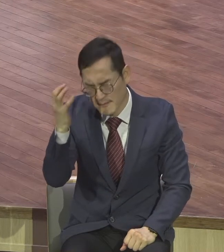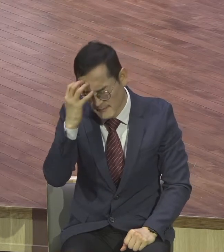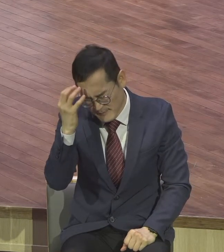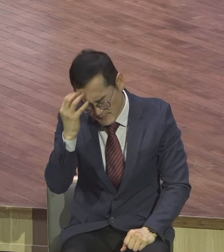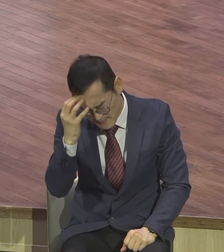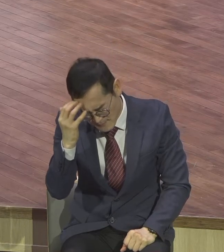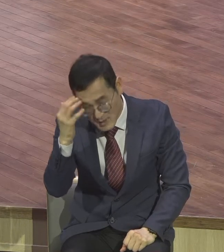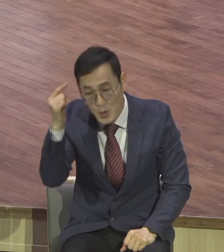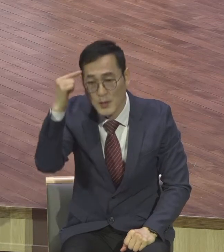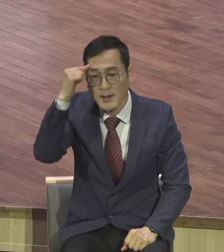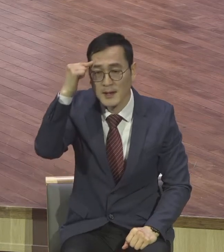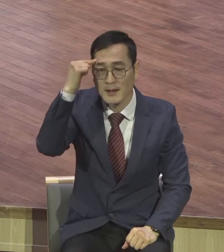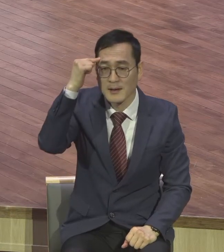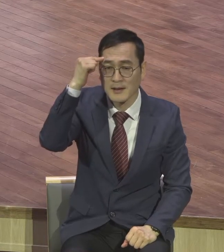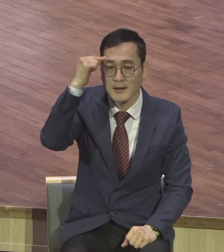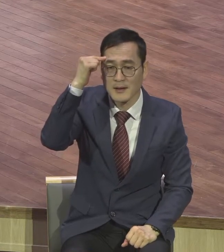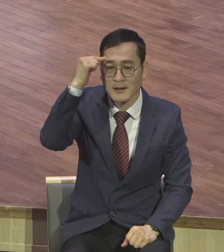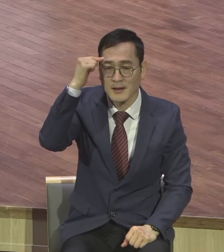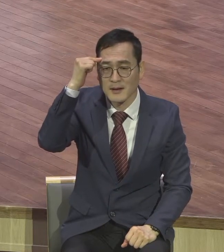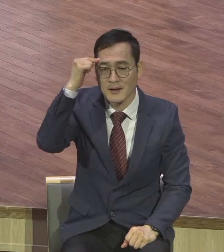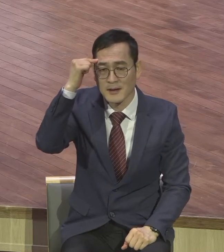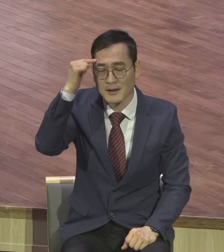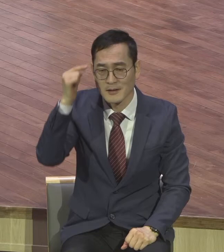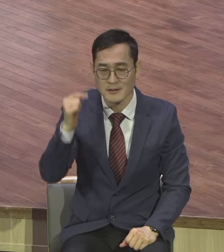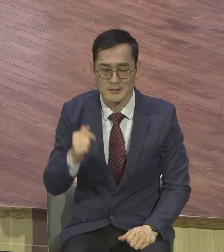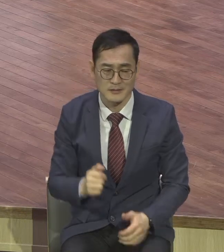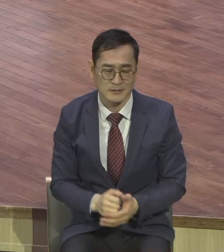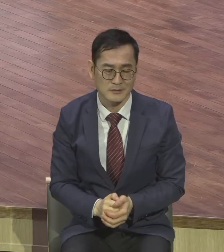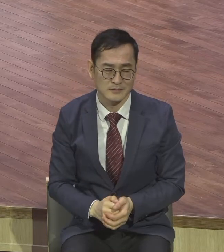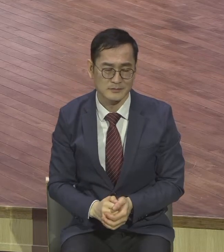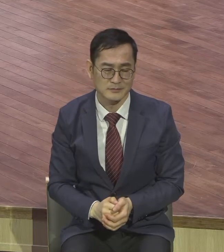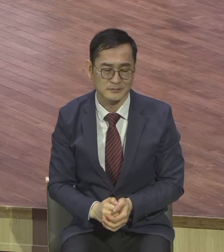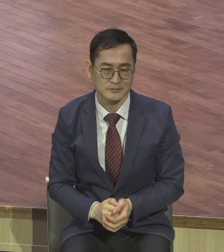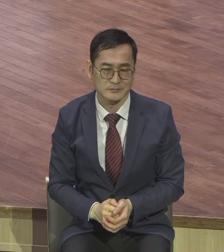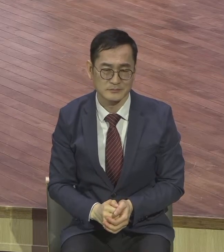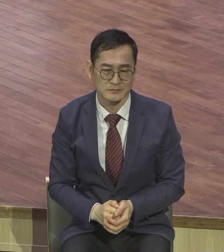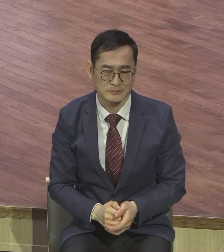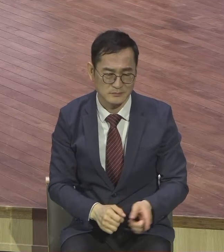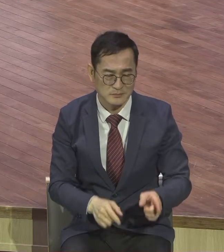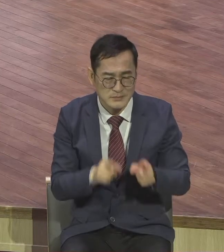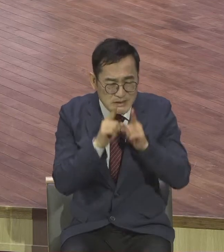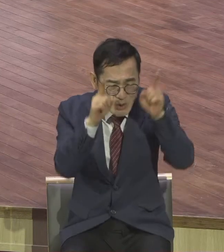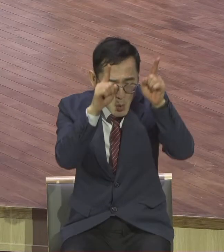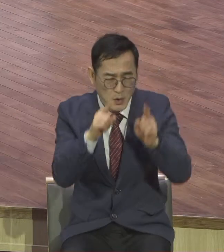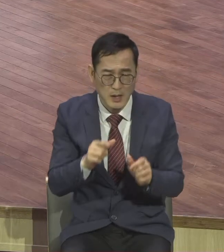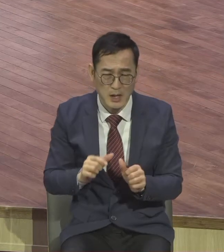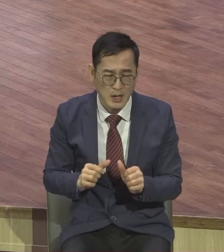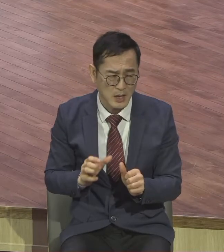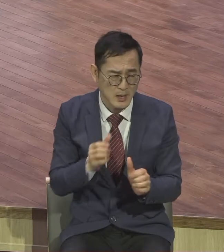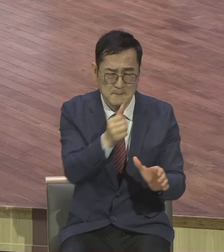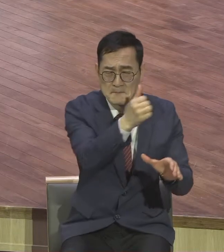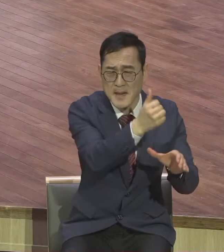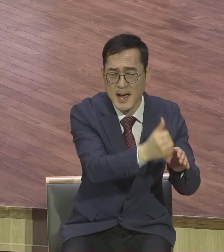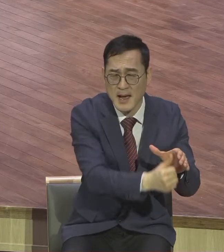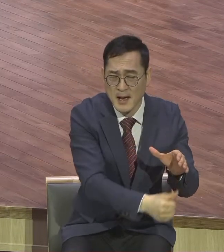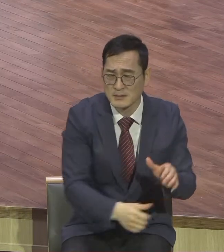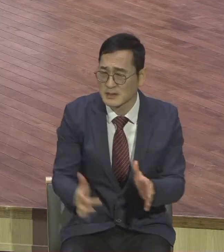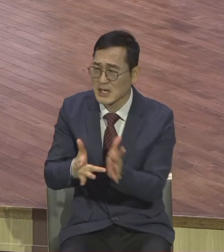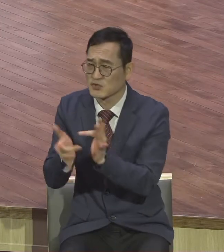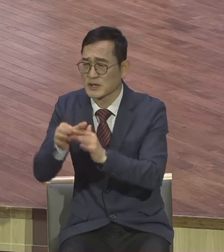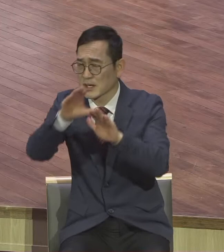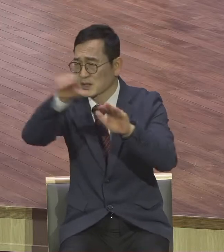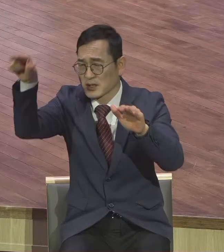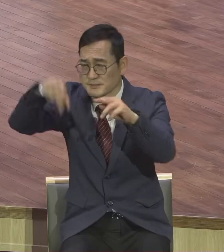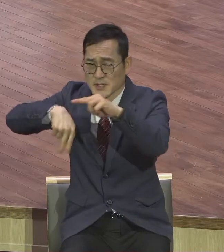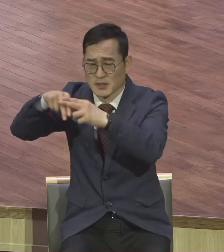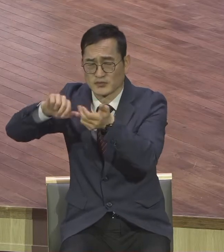바로 창시의 3장 사건으로 영불에 빠진 우리들을 건져서 살려서 영생의